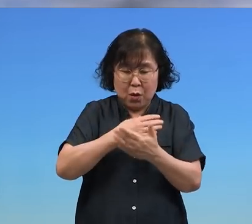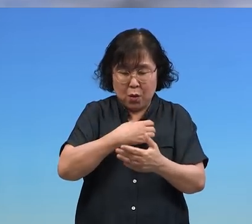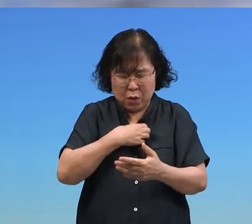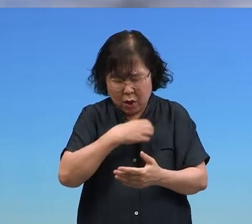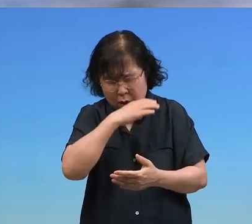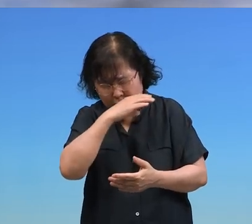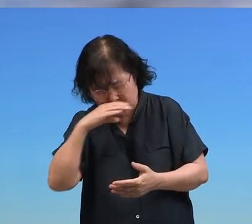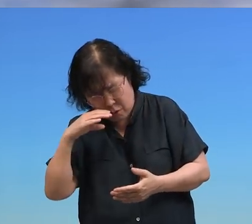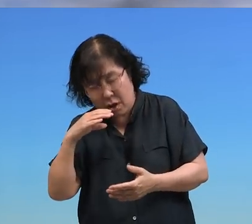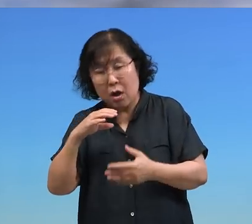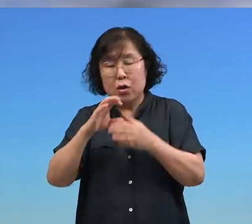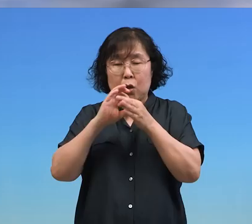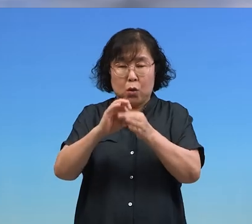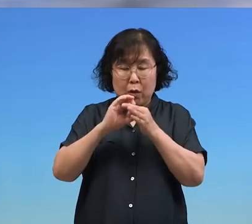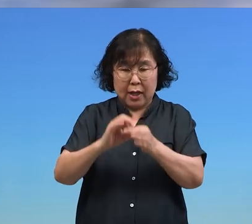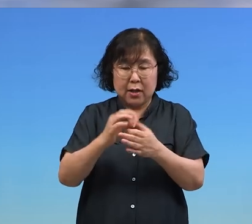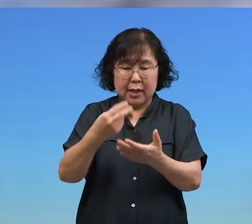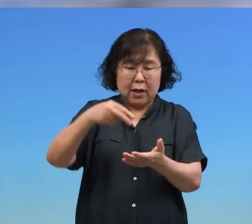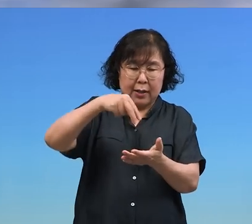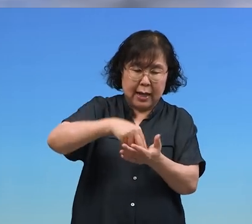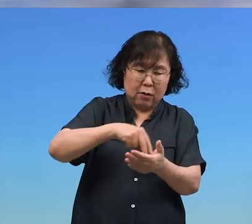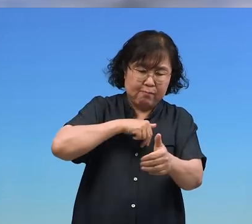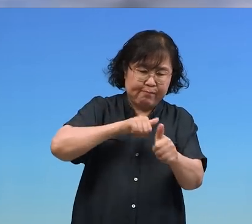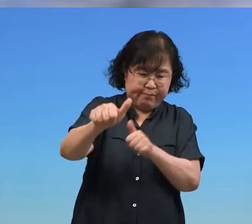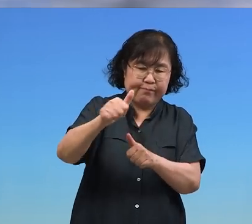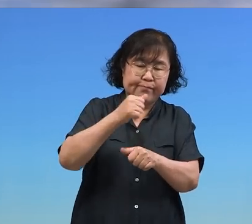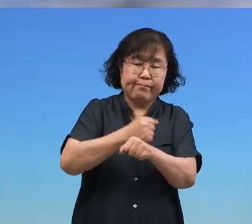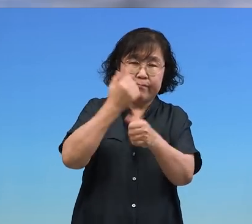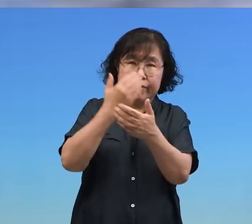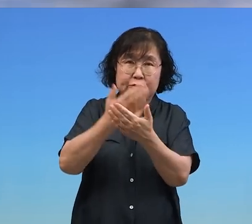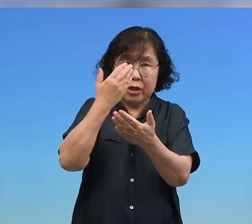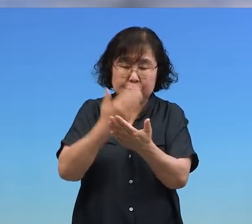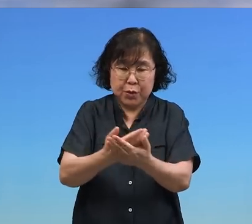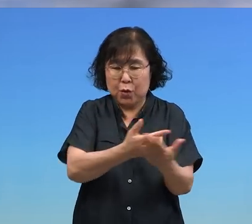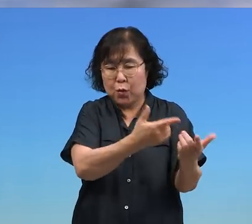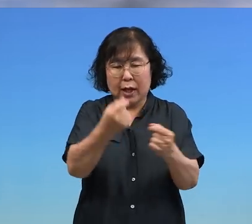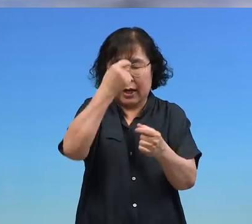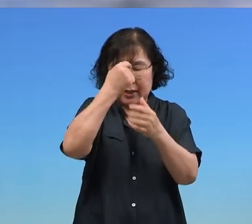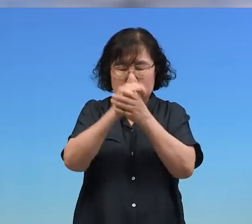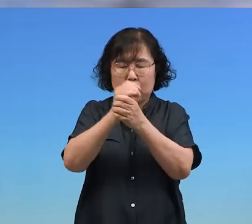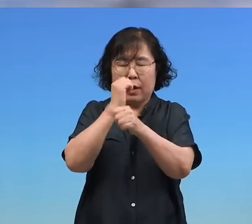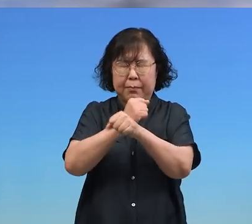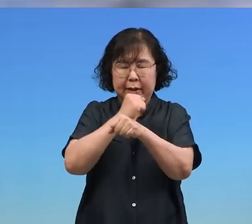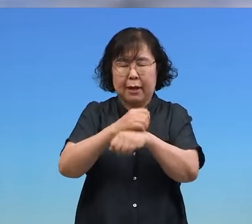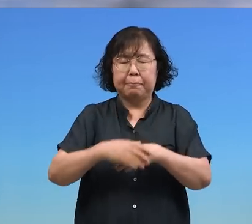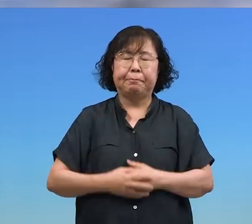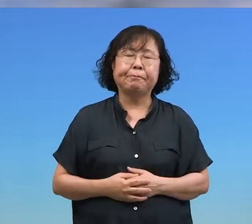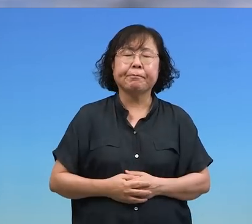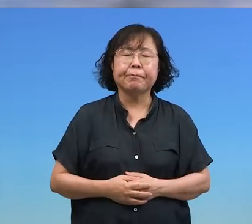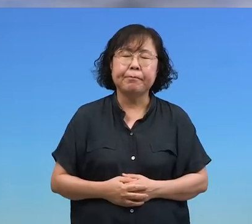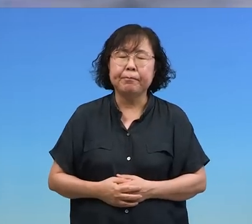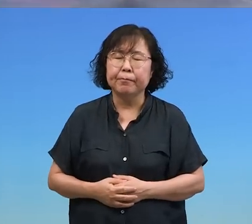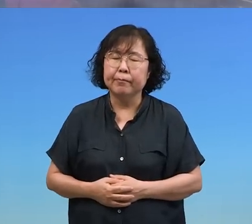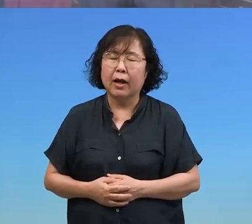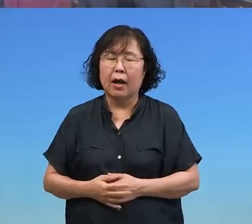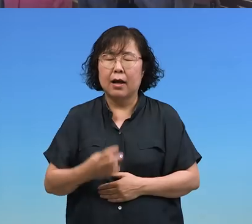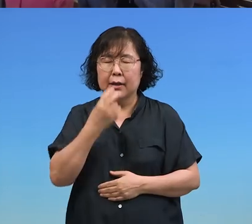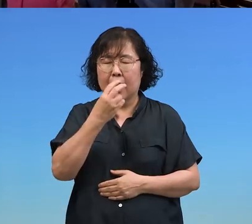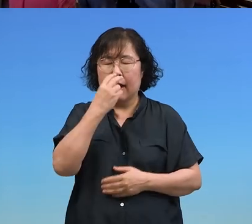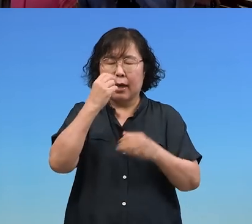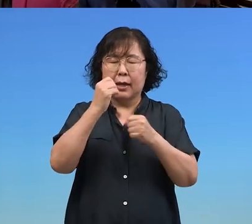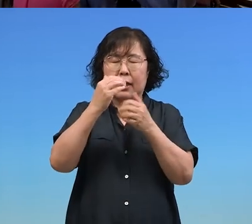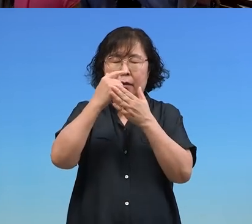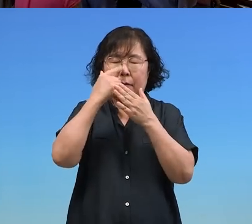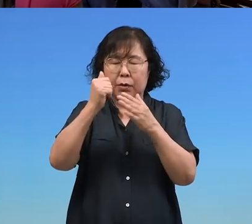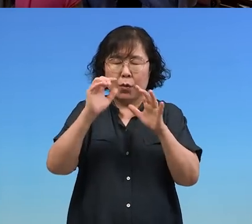경건 훈련을 통하여 일어나게 하여 주시옵소서 한 목소리로 한 목소리로 기도하시겠습니다 살아계신 하나님 아버지